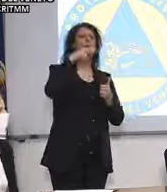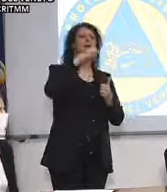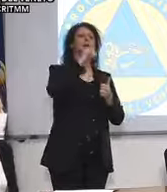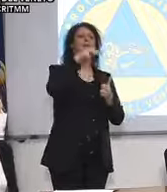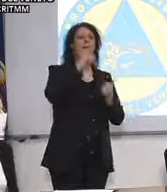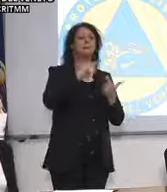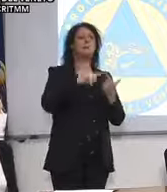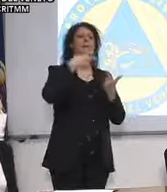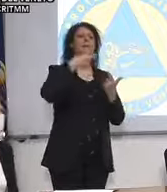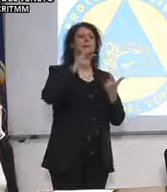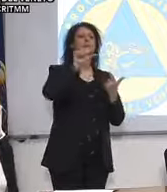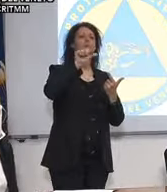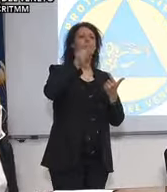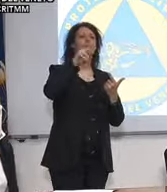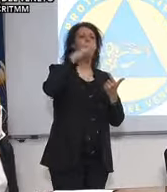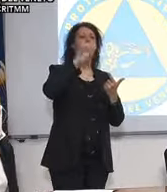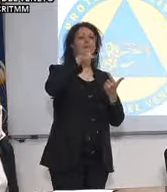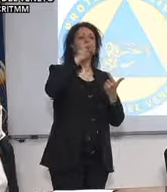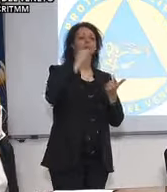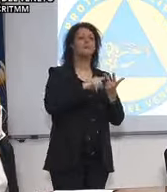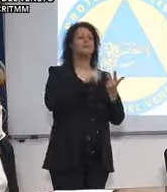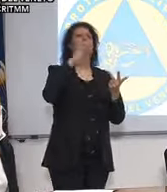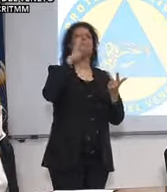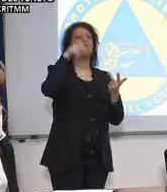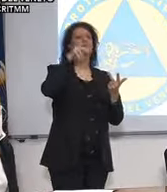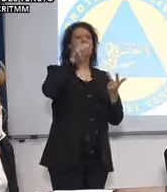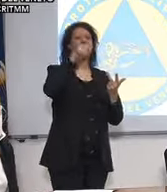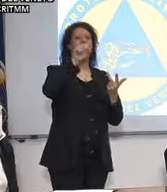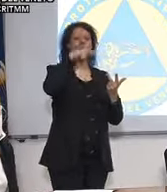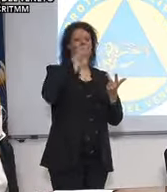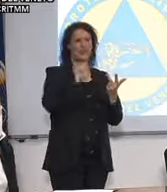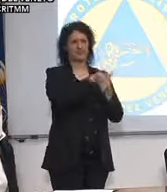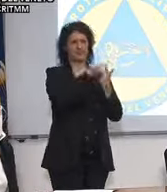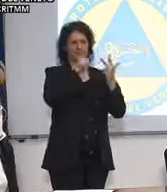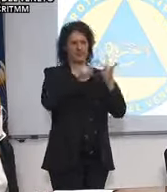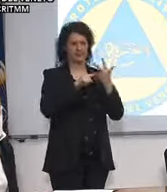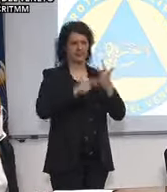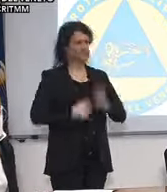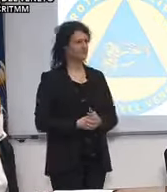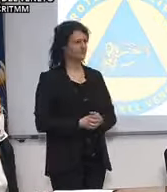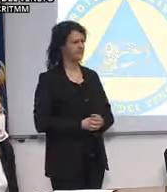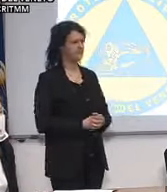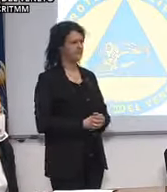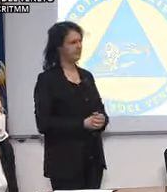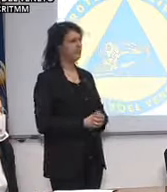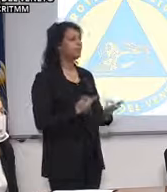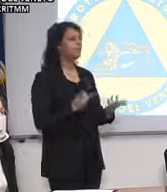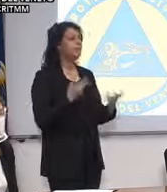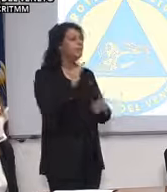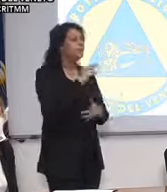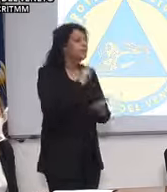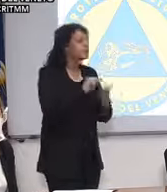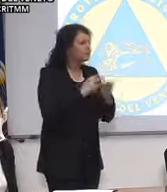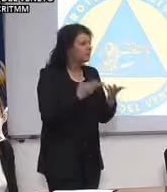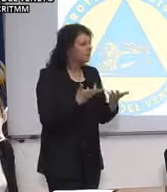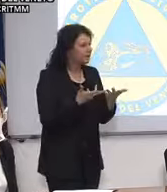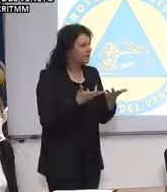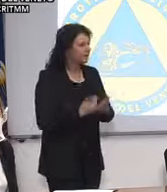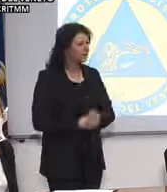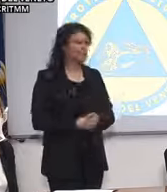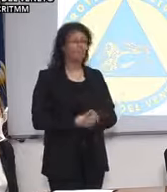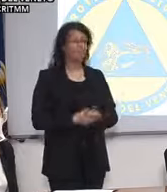e Fontana della Lombardia. Sul fronte scolastico è possibile? Cioè, sul fronte